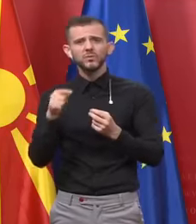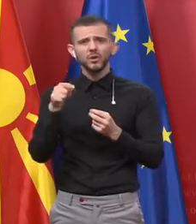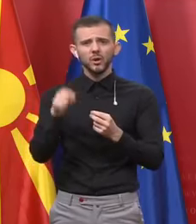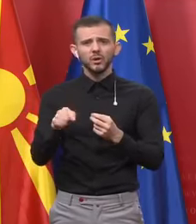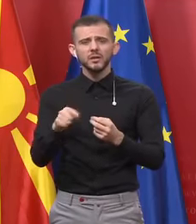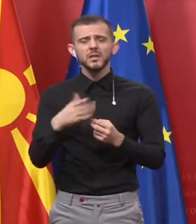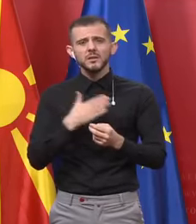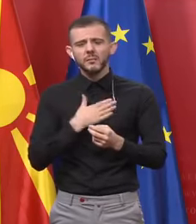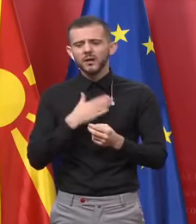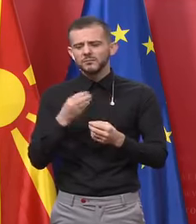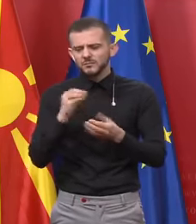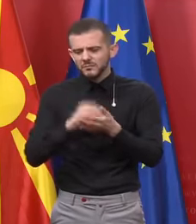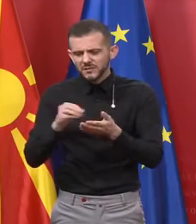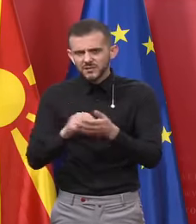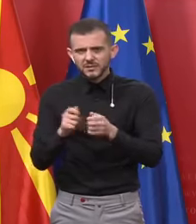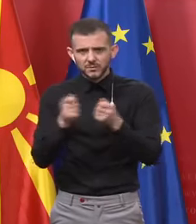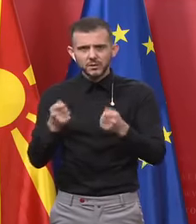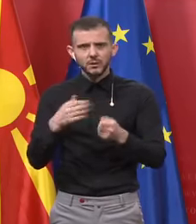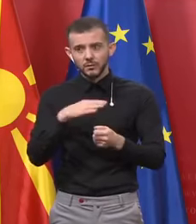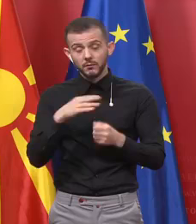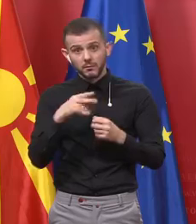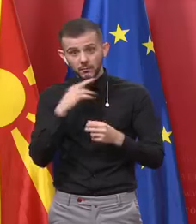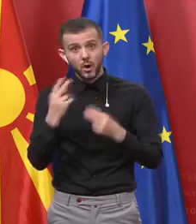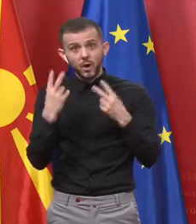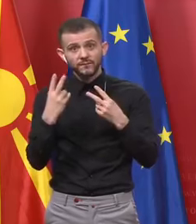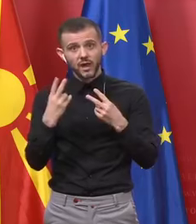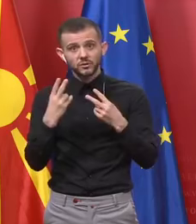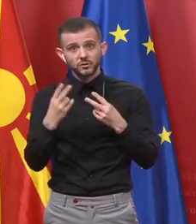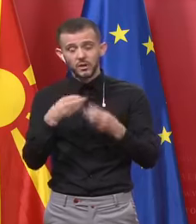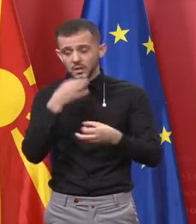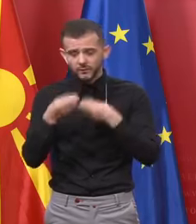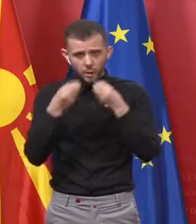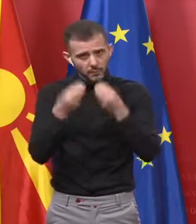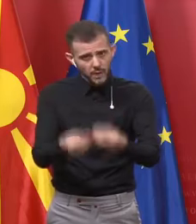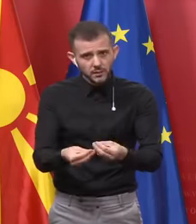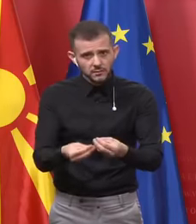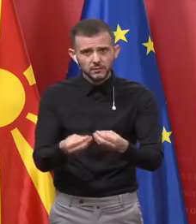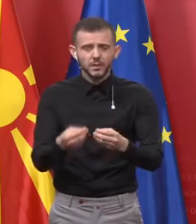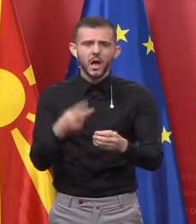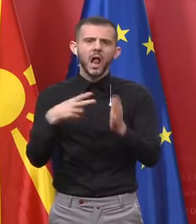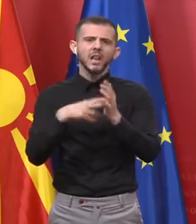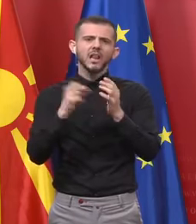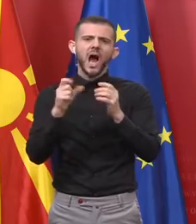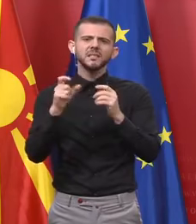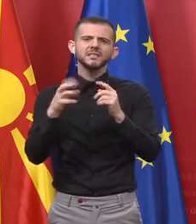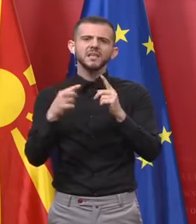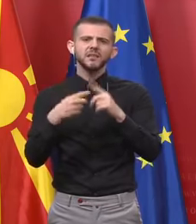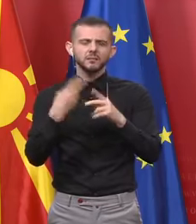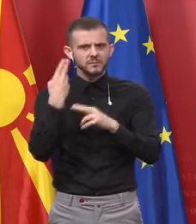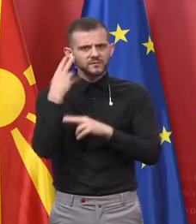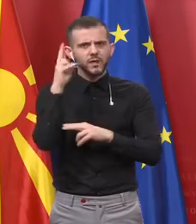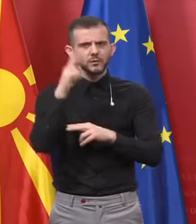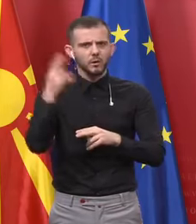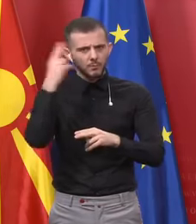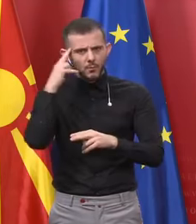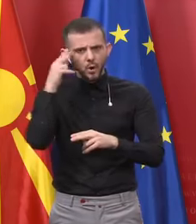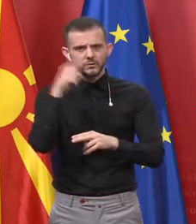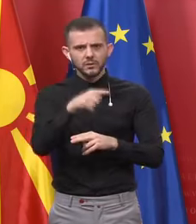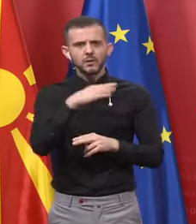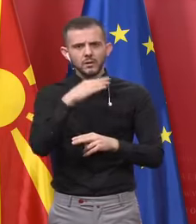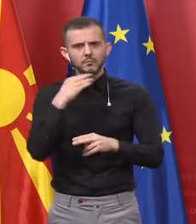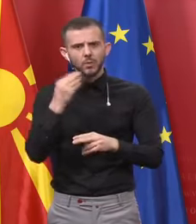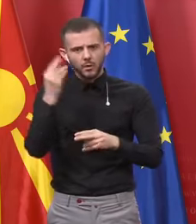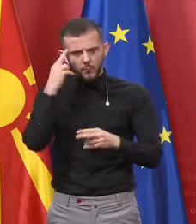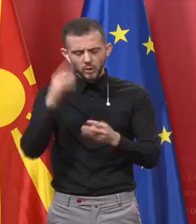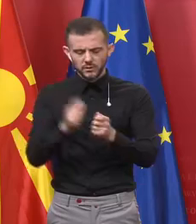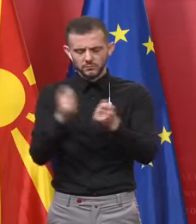има списанија кои што навистина многу вредат во светот на медицината, тоа е Lancet, едно од најпознатите